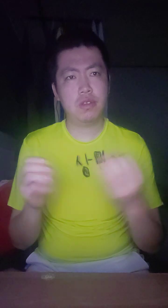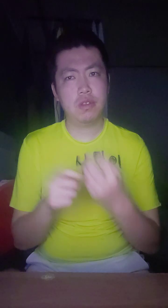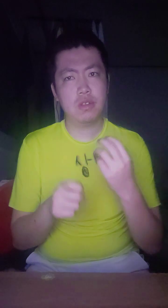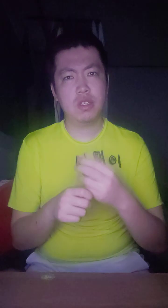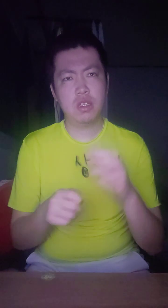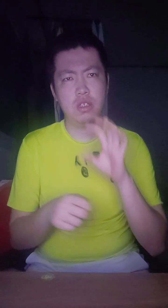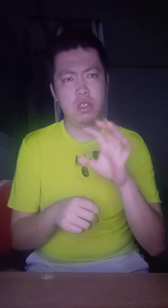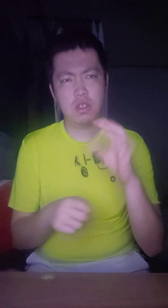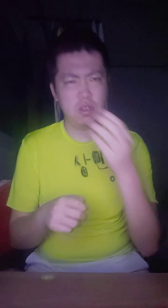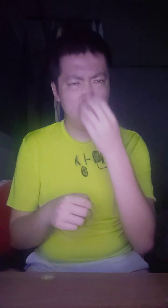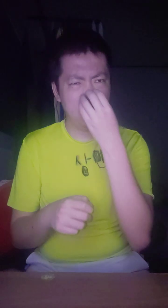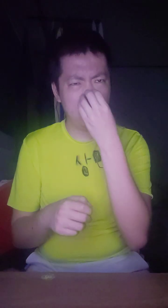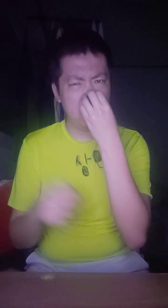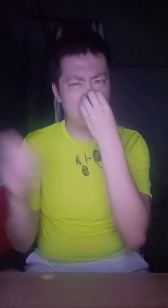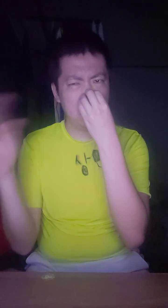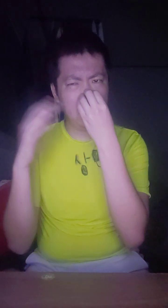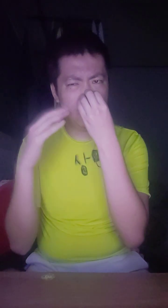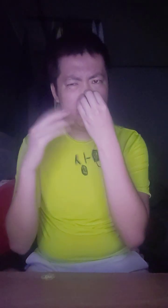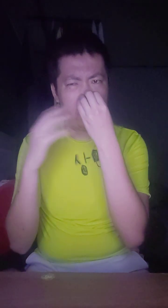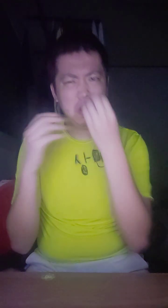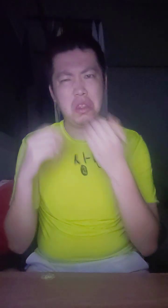화장실 냄새가 역했다고 입을 모읍니다.